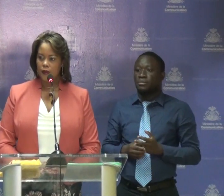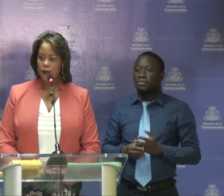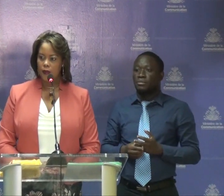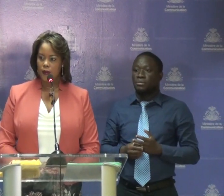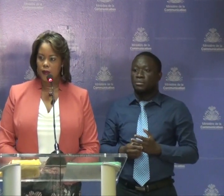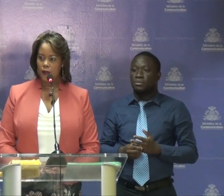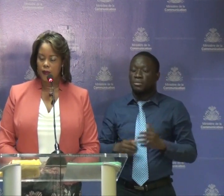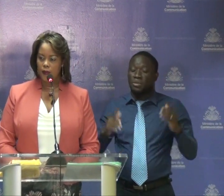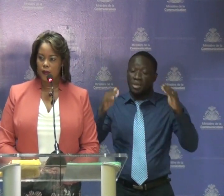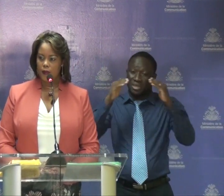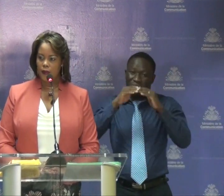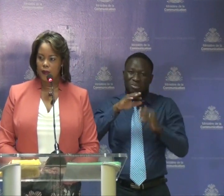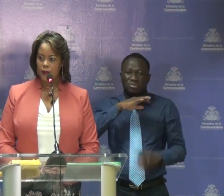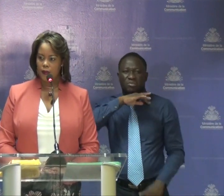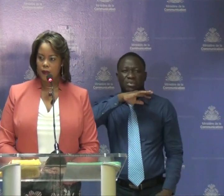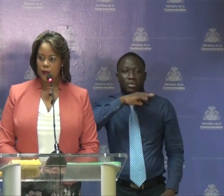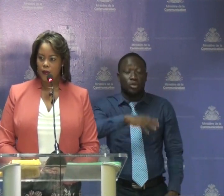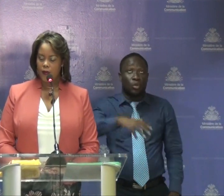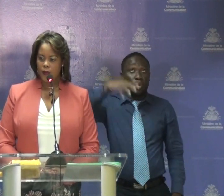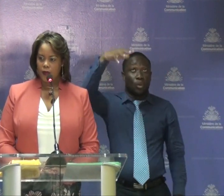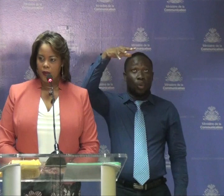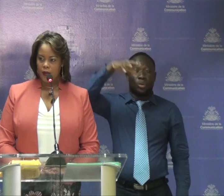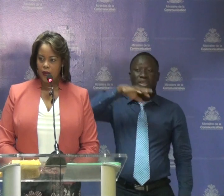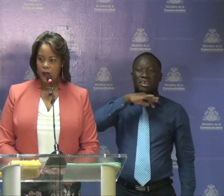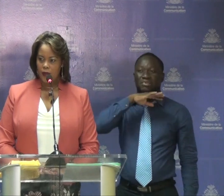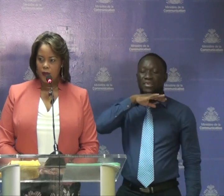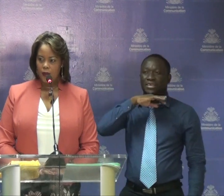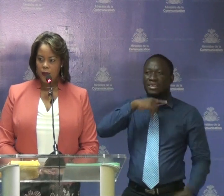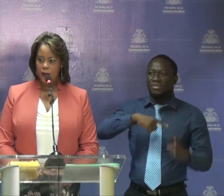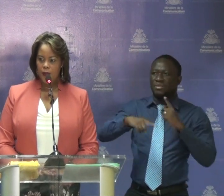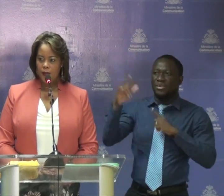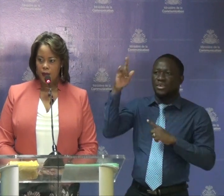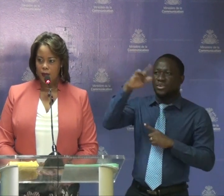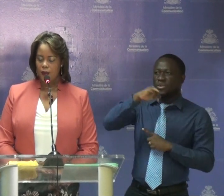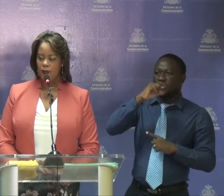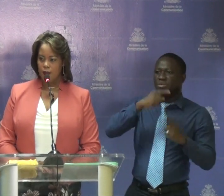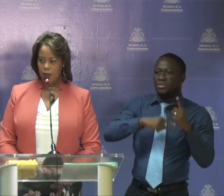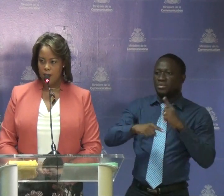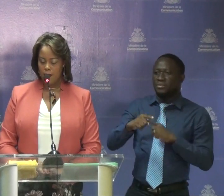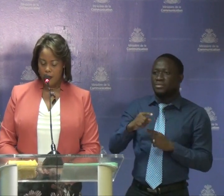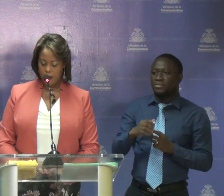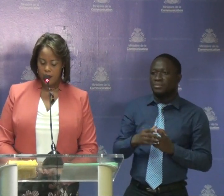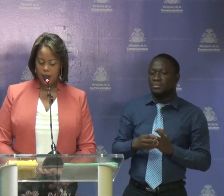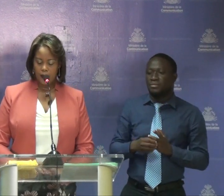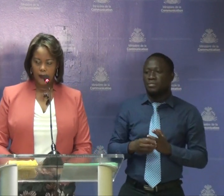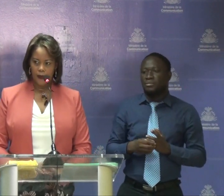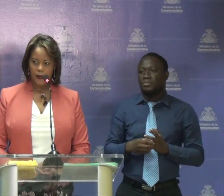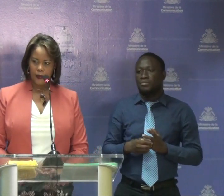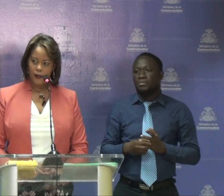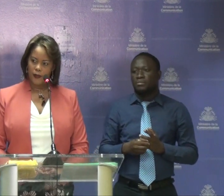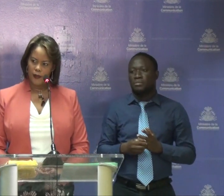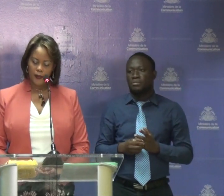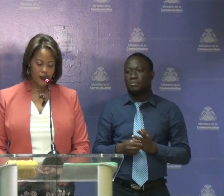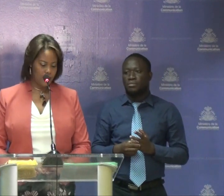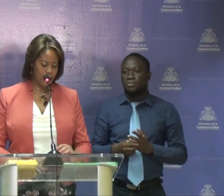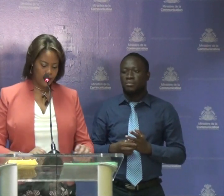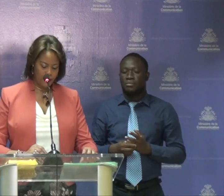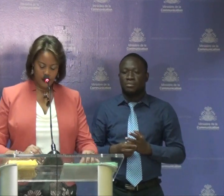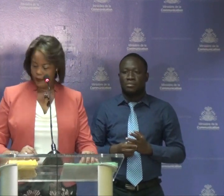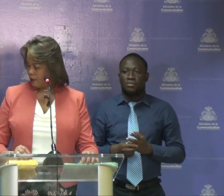demande si ce n'est pas niveau Fatra, haute Fatra, ça qui peut-être fait touristes pas envie venir. On parle tout d'aménagement de